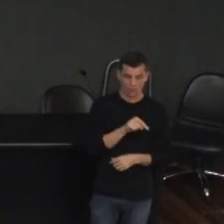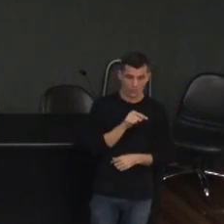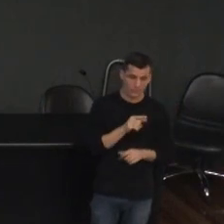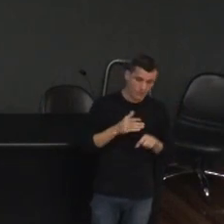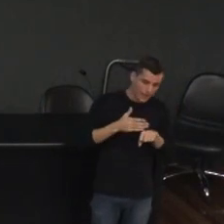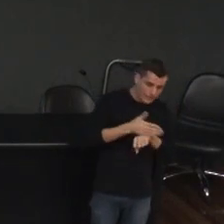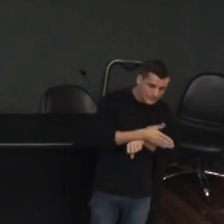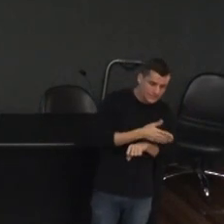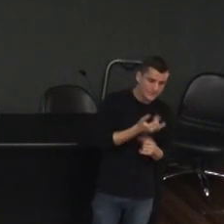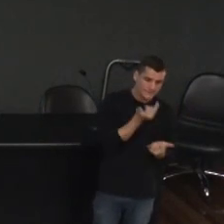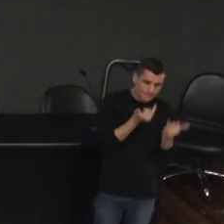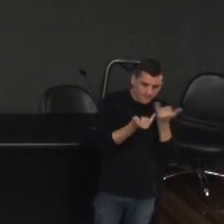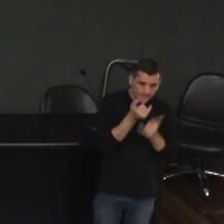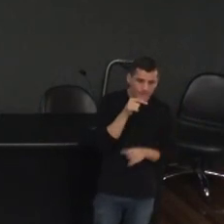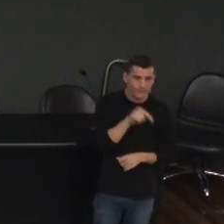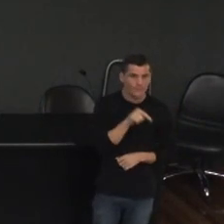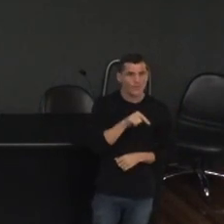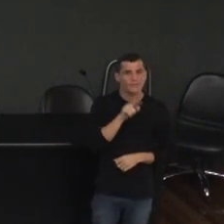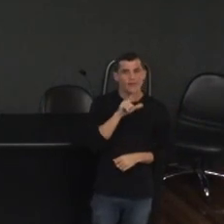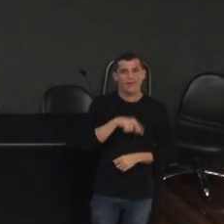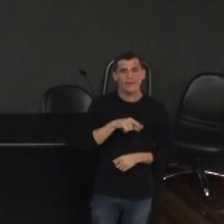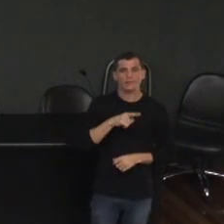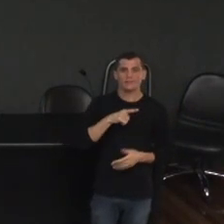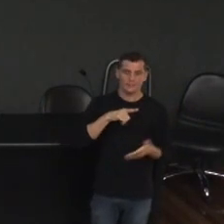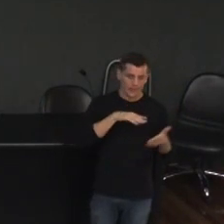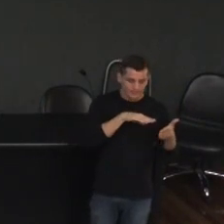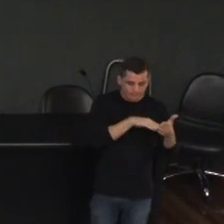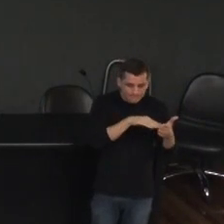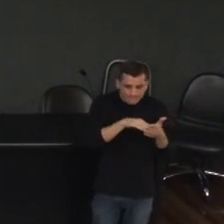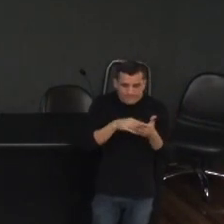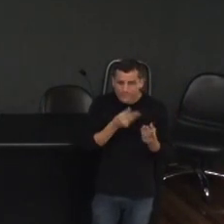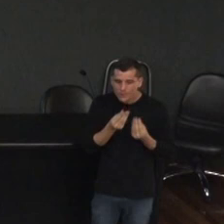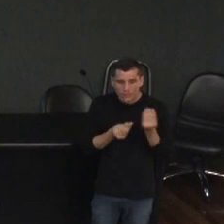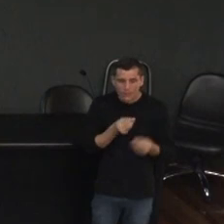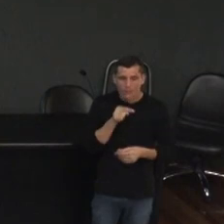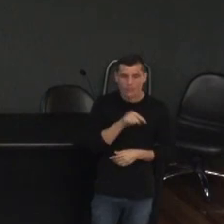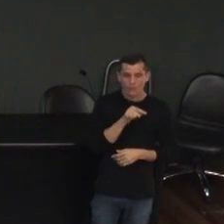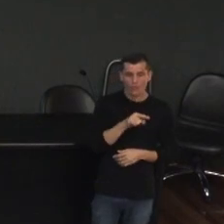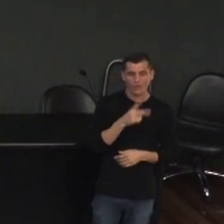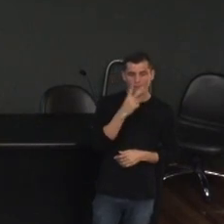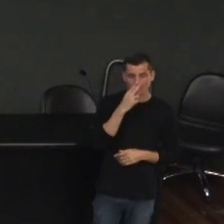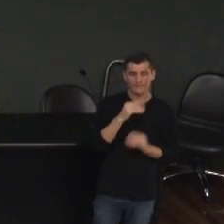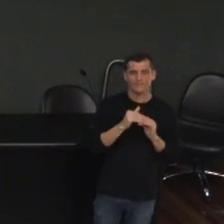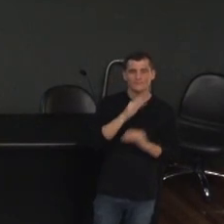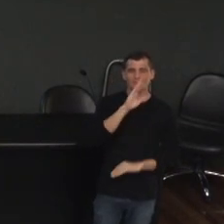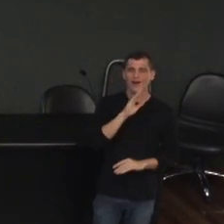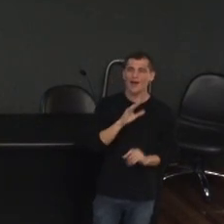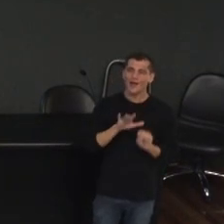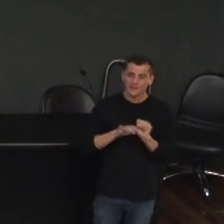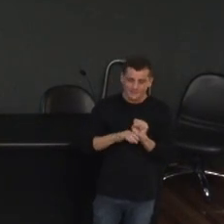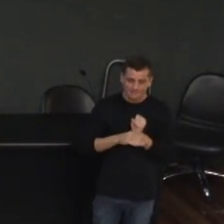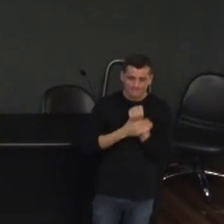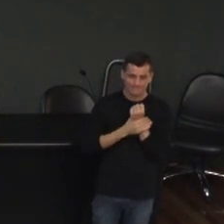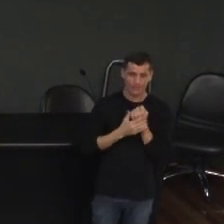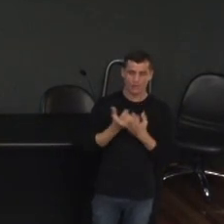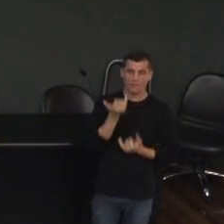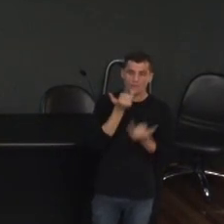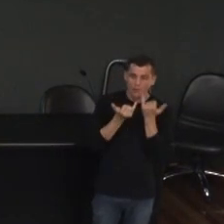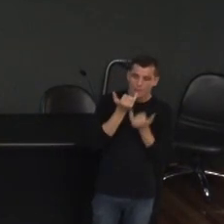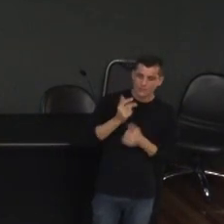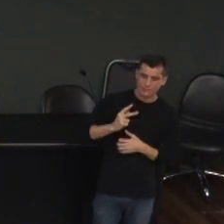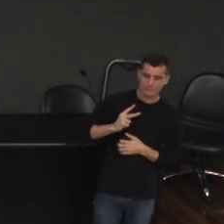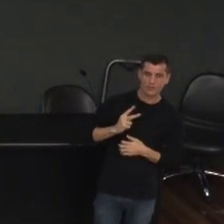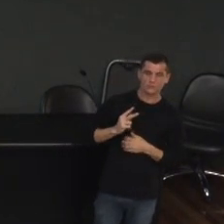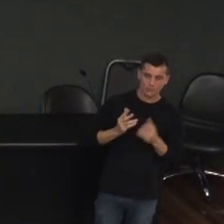É restrito em razão de um eventual proteção dos teus dados pessoais